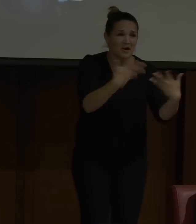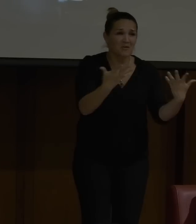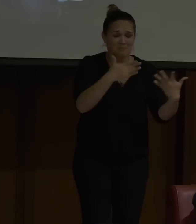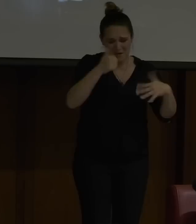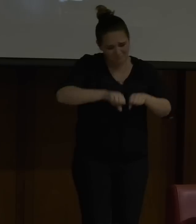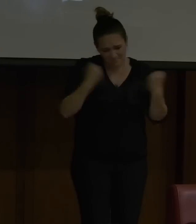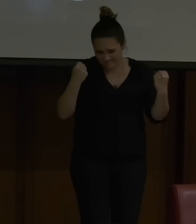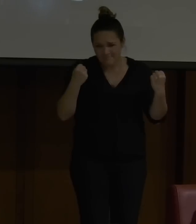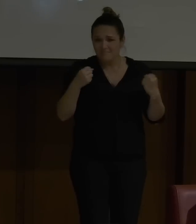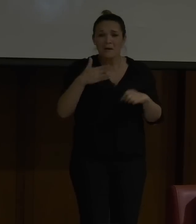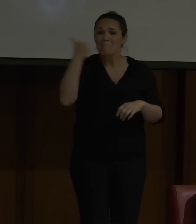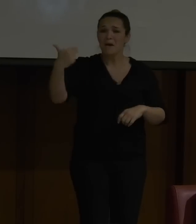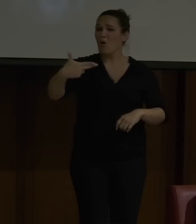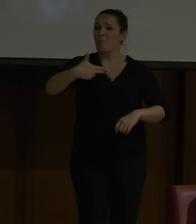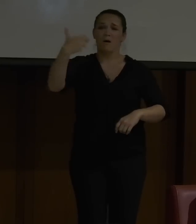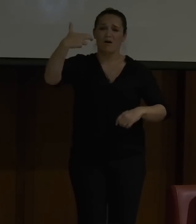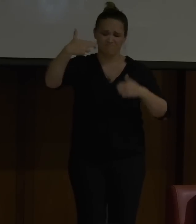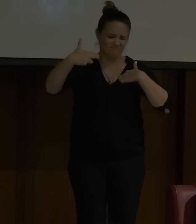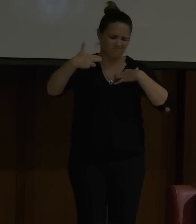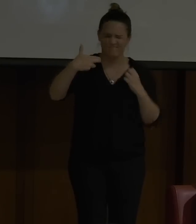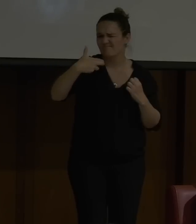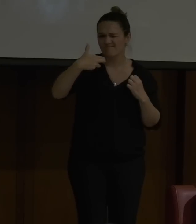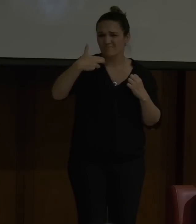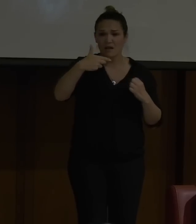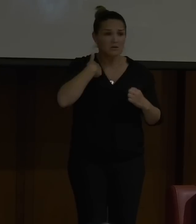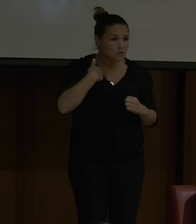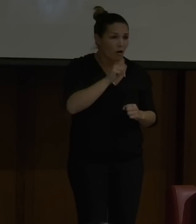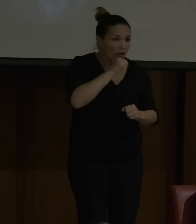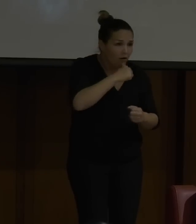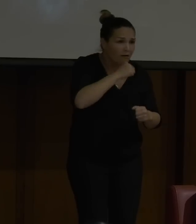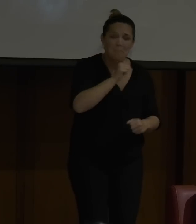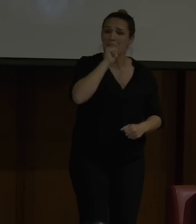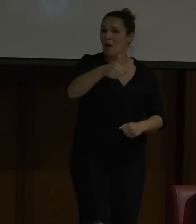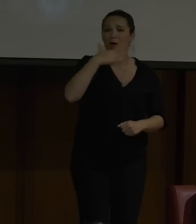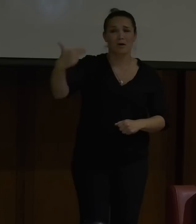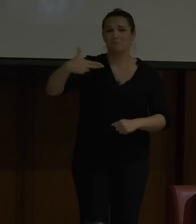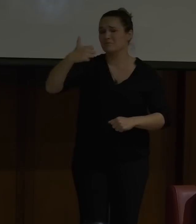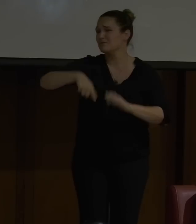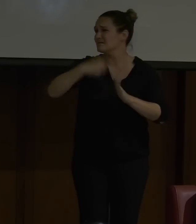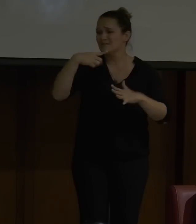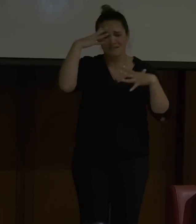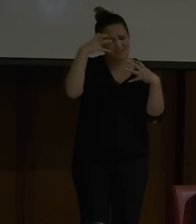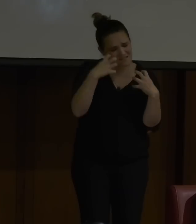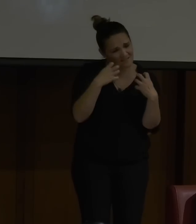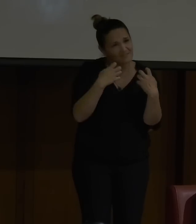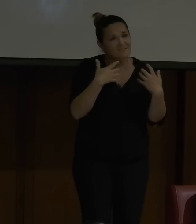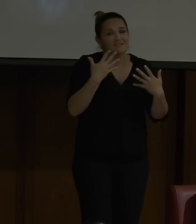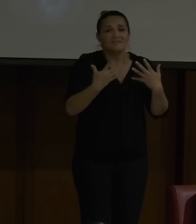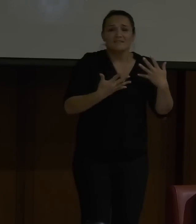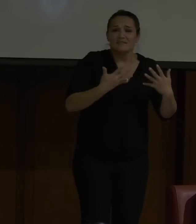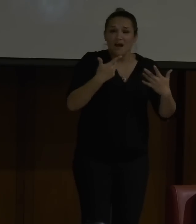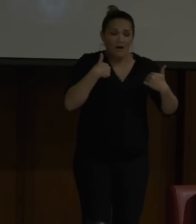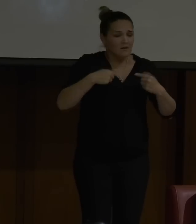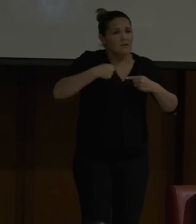destrozado de una bala al corazón y no vivir soportando esta desesperación. Porque de un